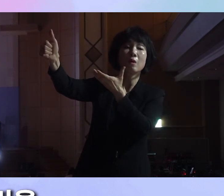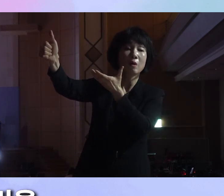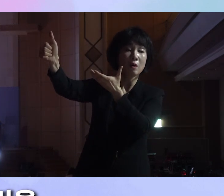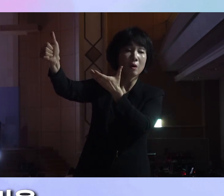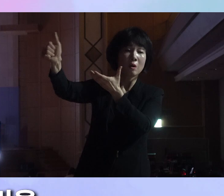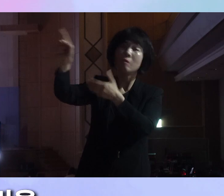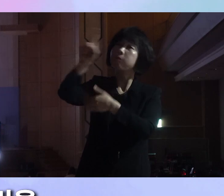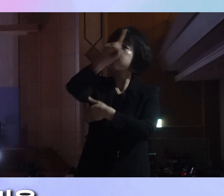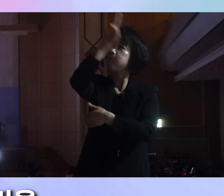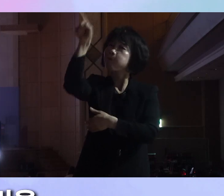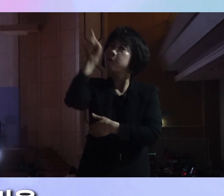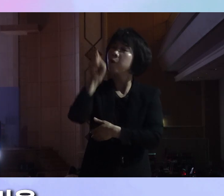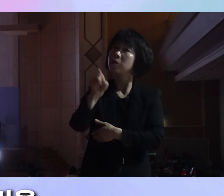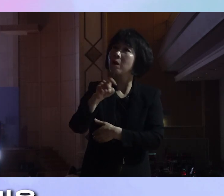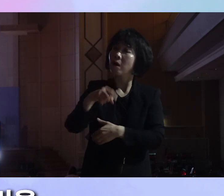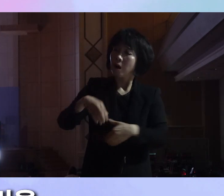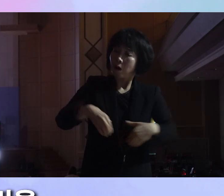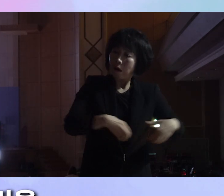무엇을